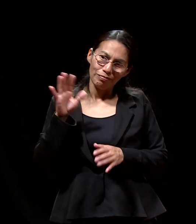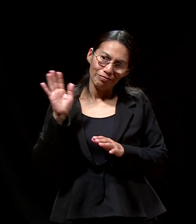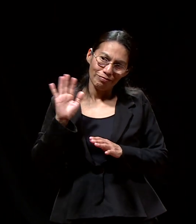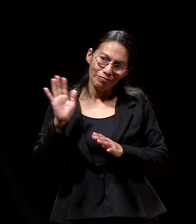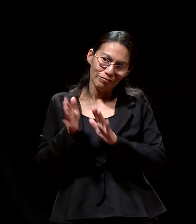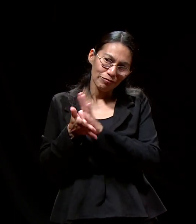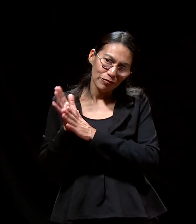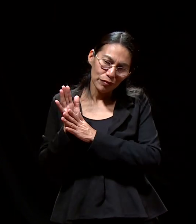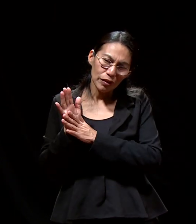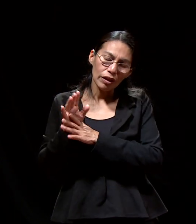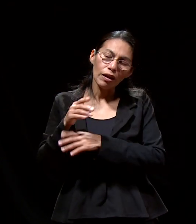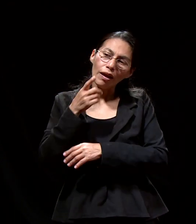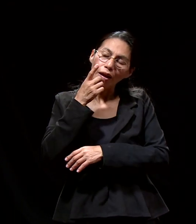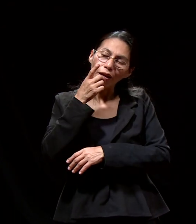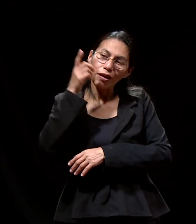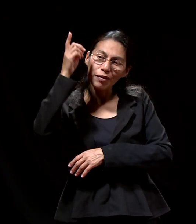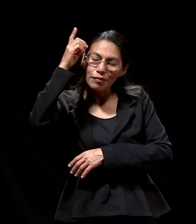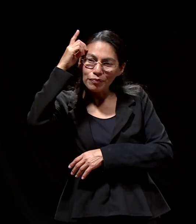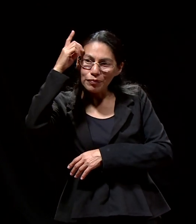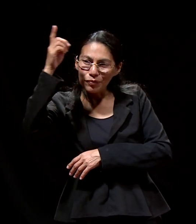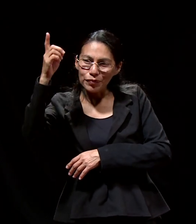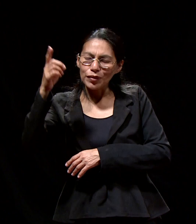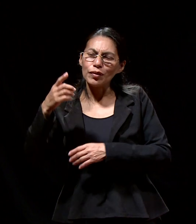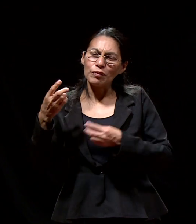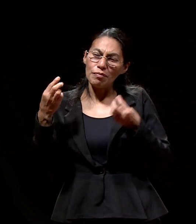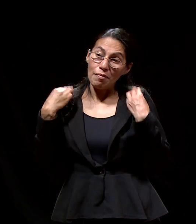nos vemos en septiembre